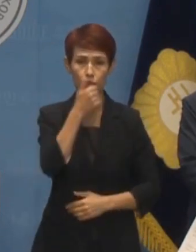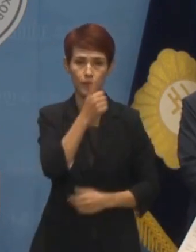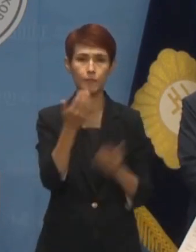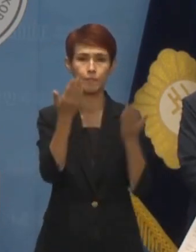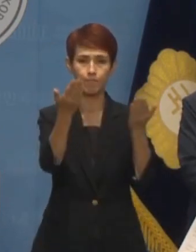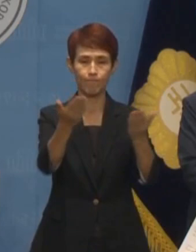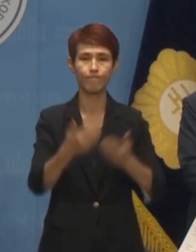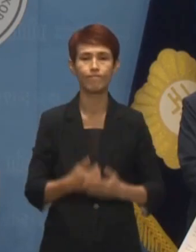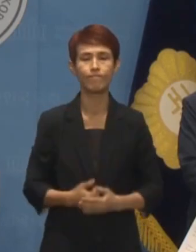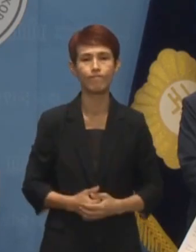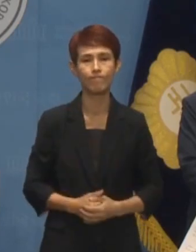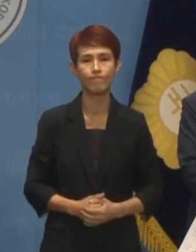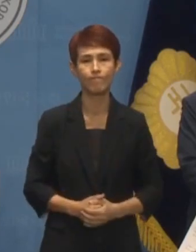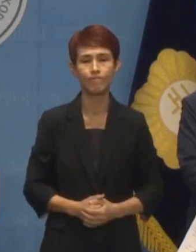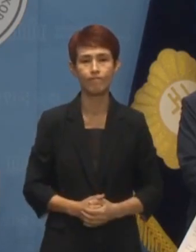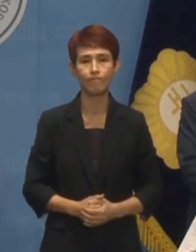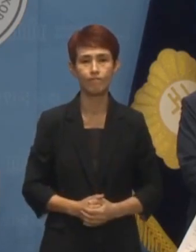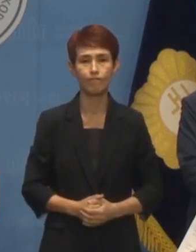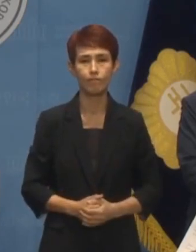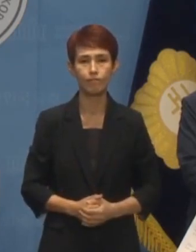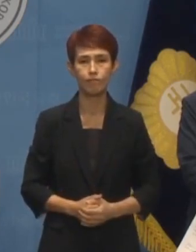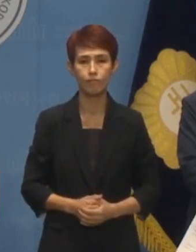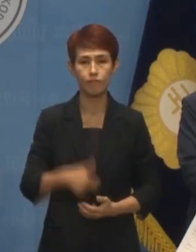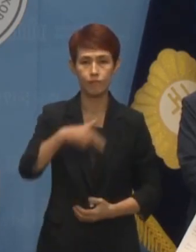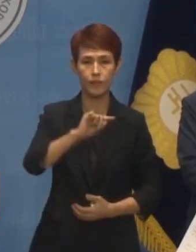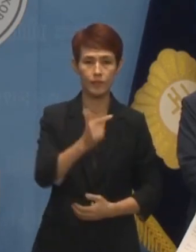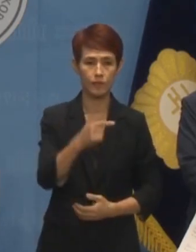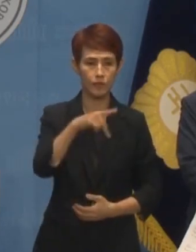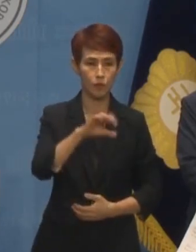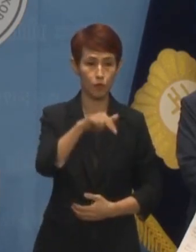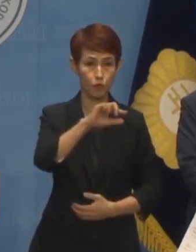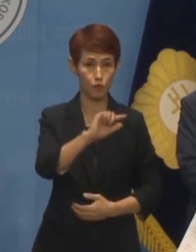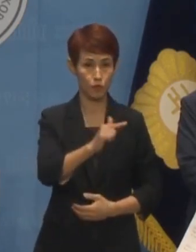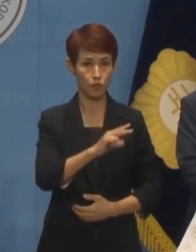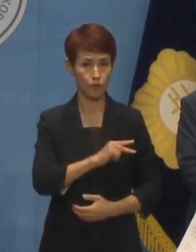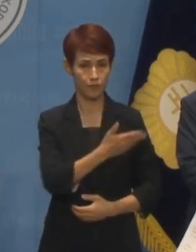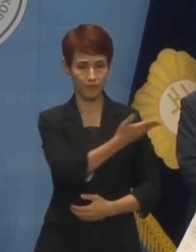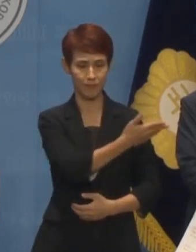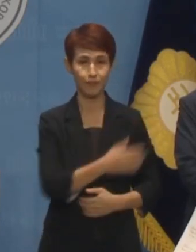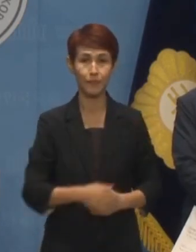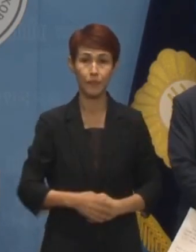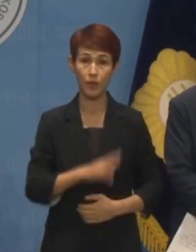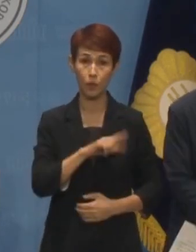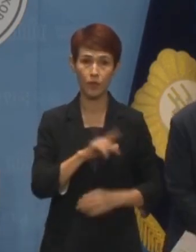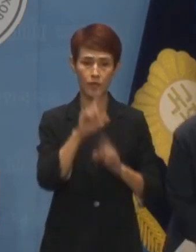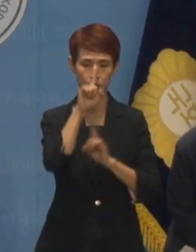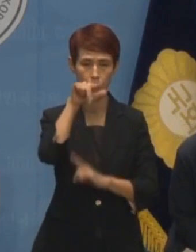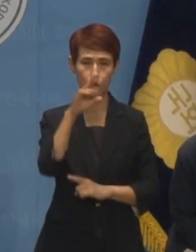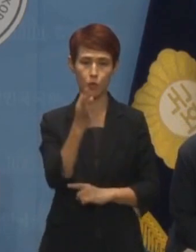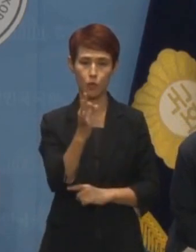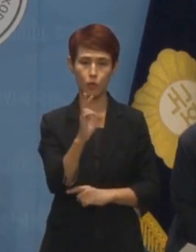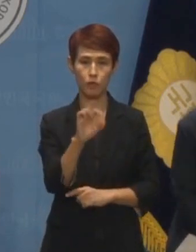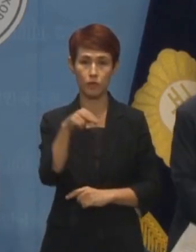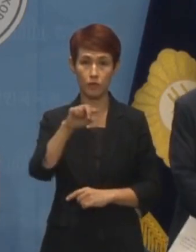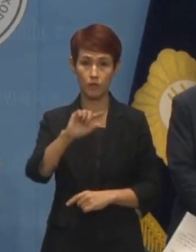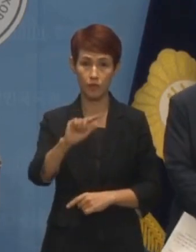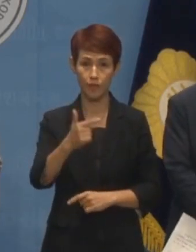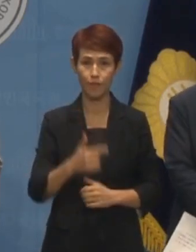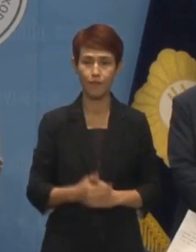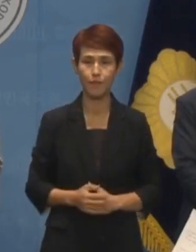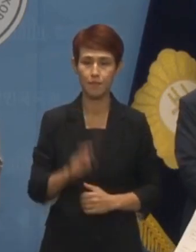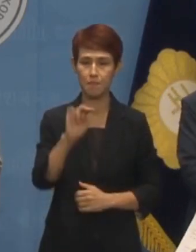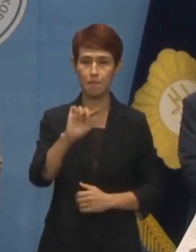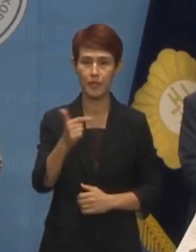소개드리겠습니다 진성준 의원님 참석하셨습니다 이용선 의원님 참석하셨습니다